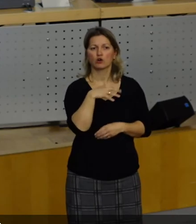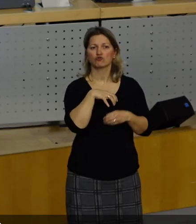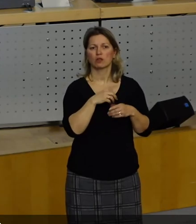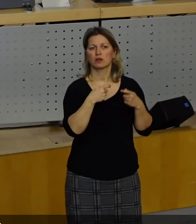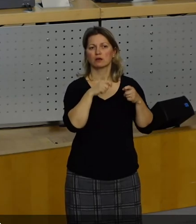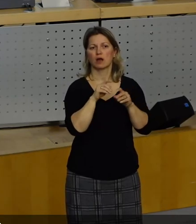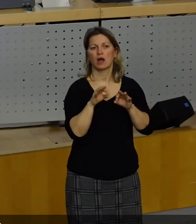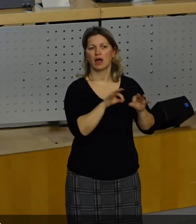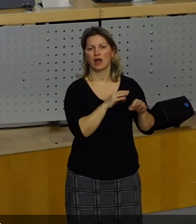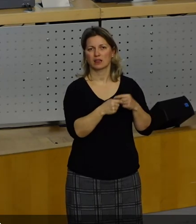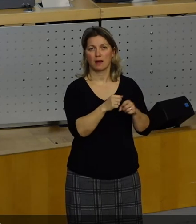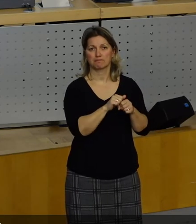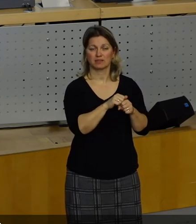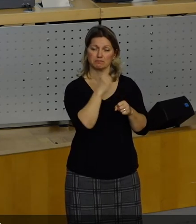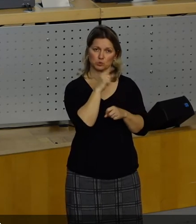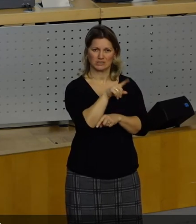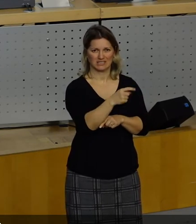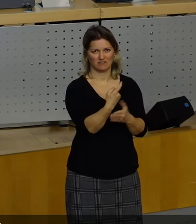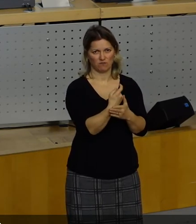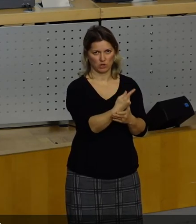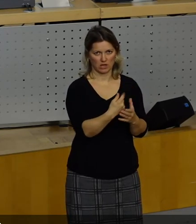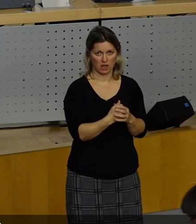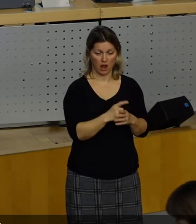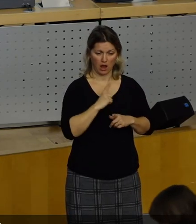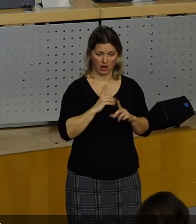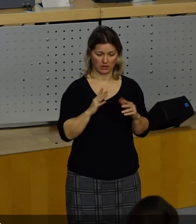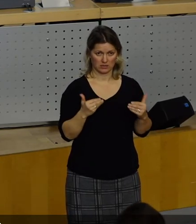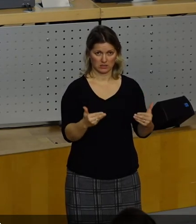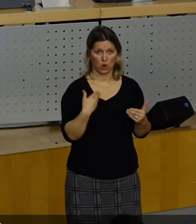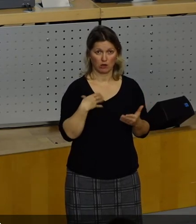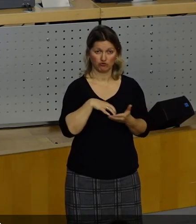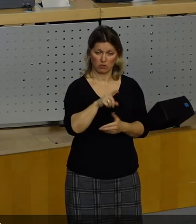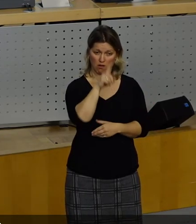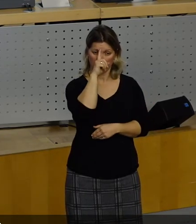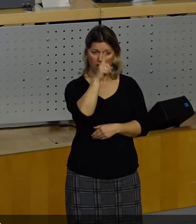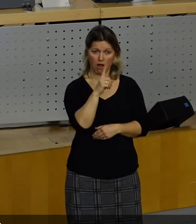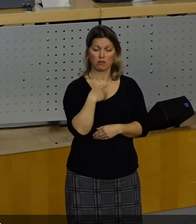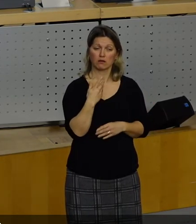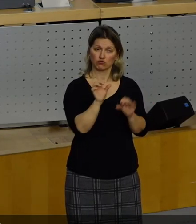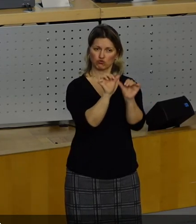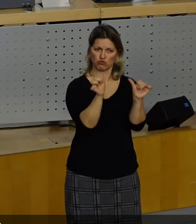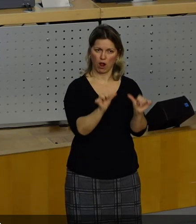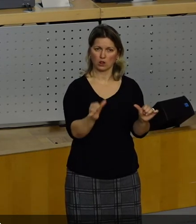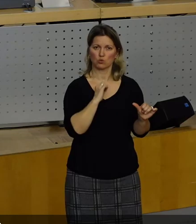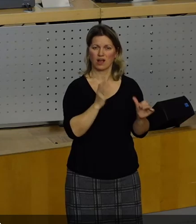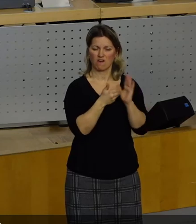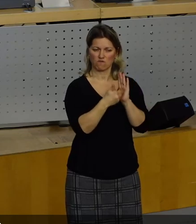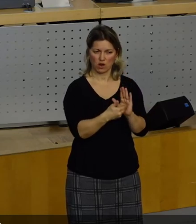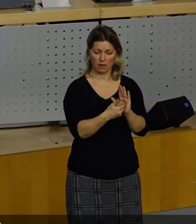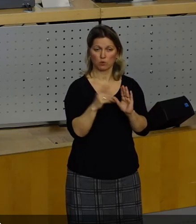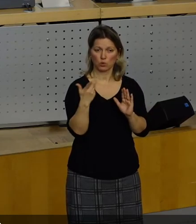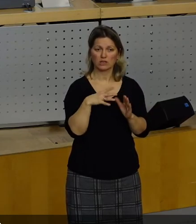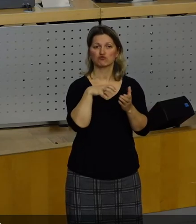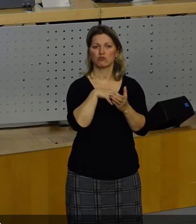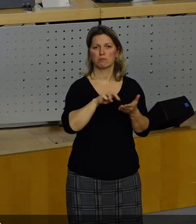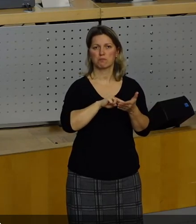gefordert. Grundsätzlich sollte es so sein, dass der Stadtrat die Grundlinien der Gestaltung vorgibt und das Stadtplanungsamt hierbei